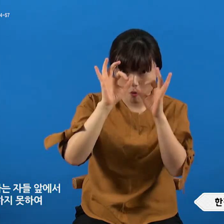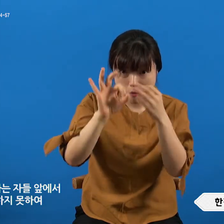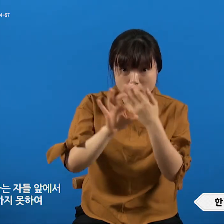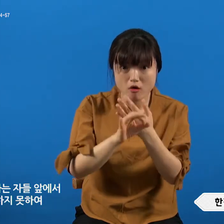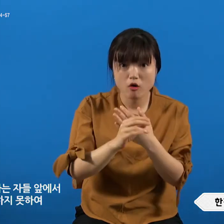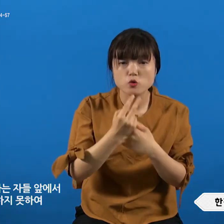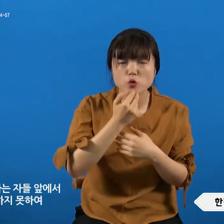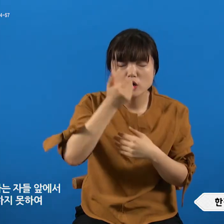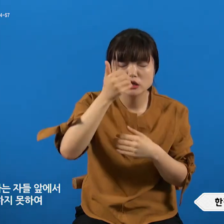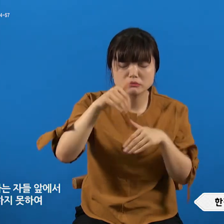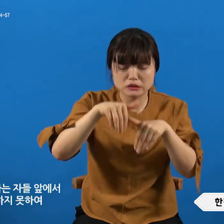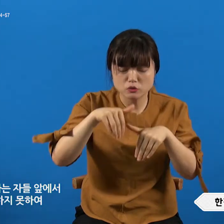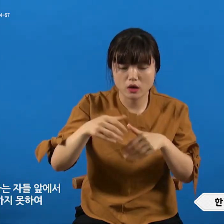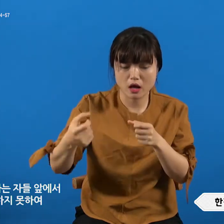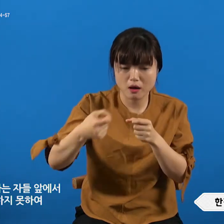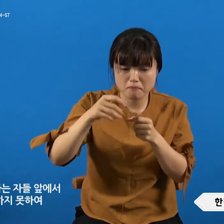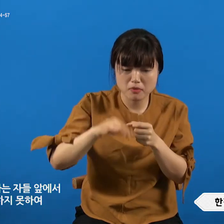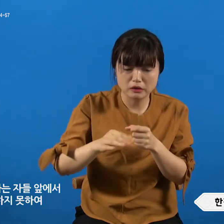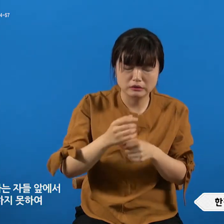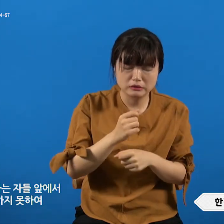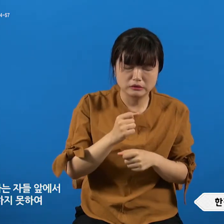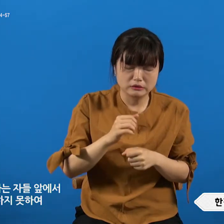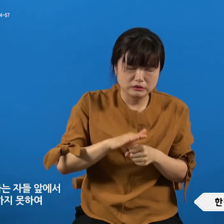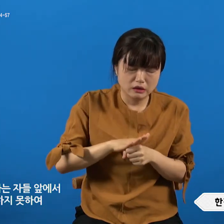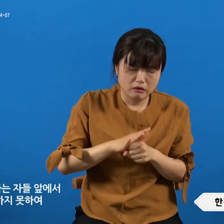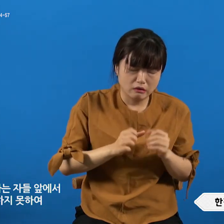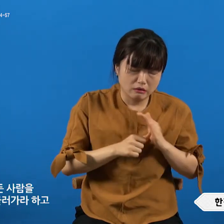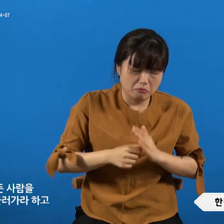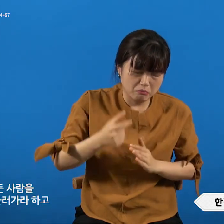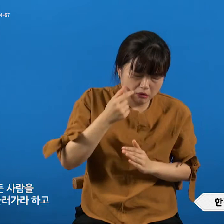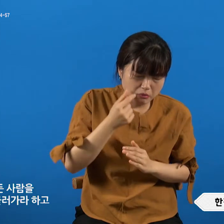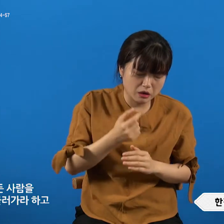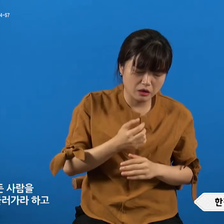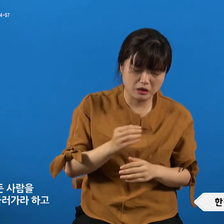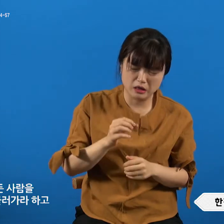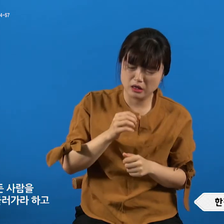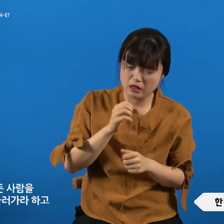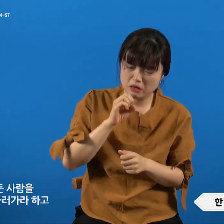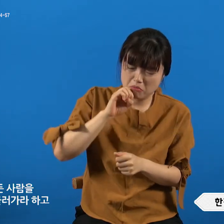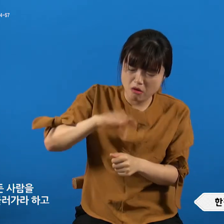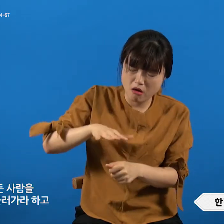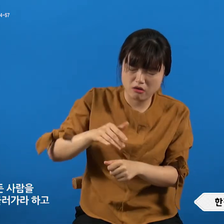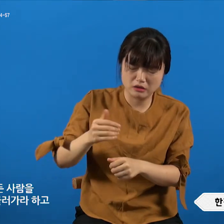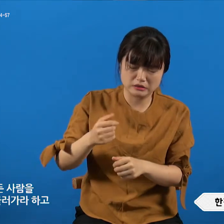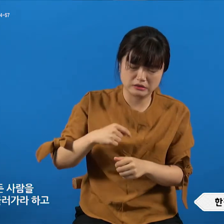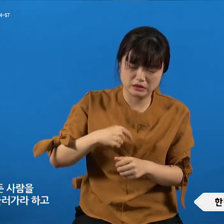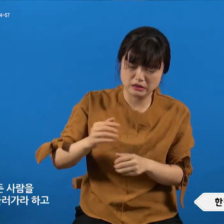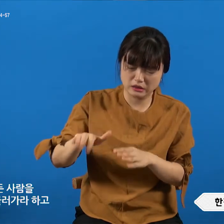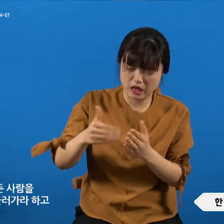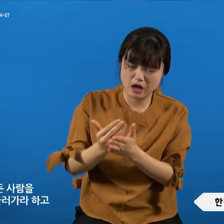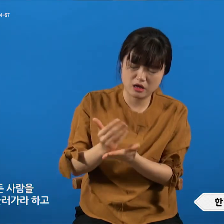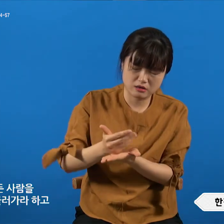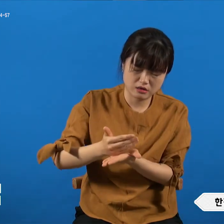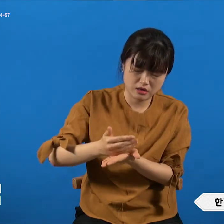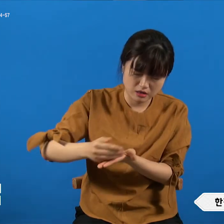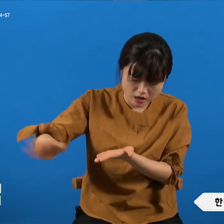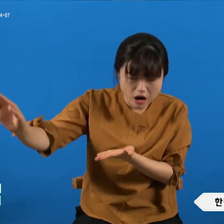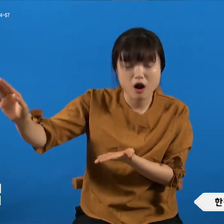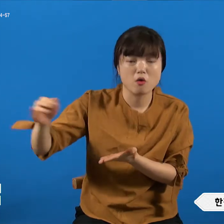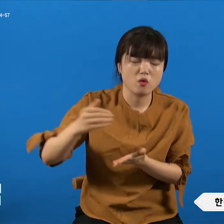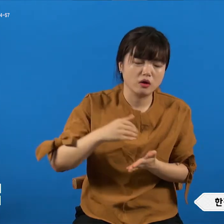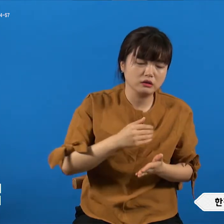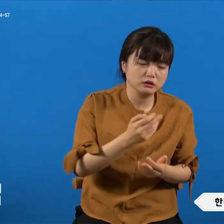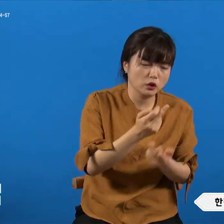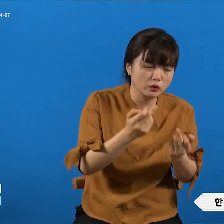요셉이 시종하는 자들 앞에서 그 정을 억제하지 못하여 소리질러 모든 사람을 자기에게서 물러가라 하고 그